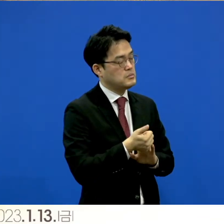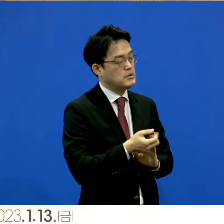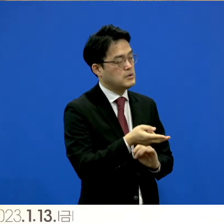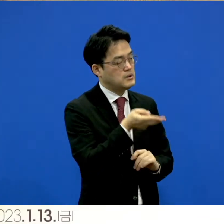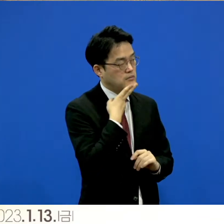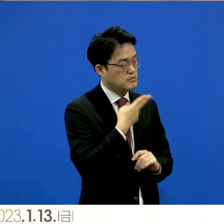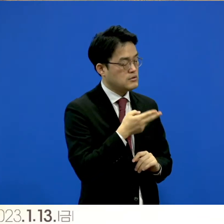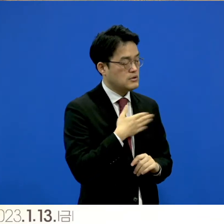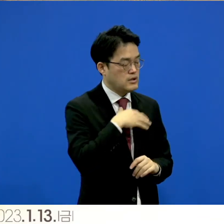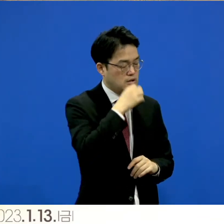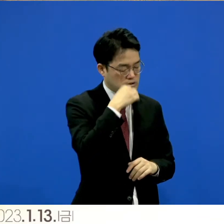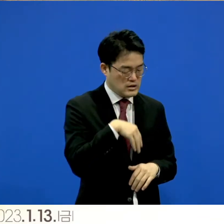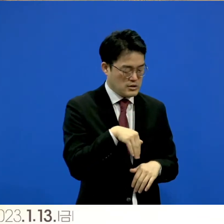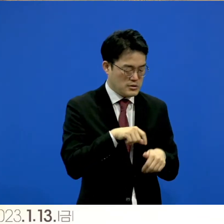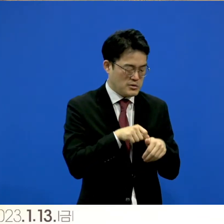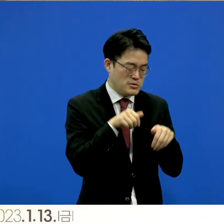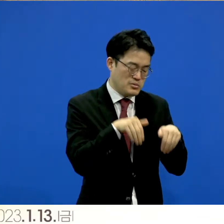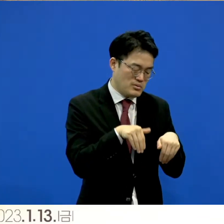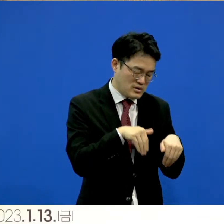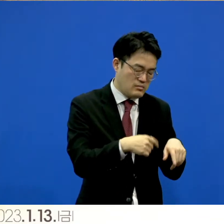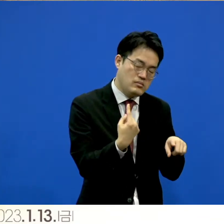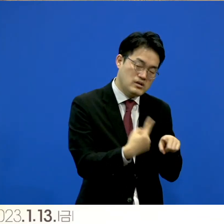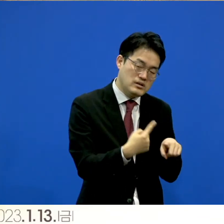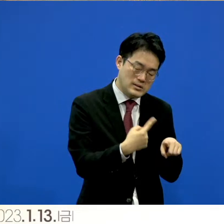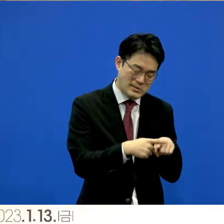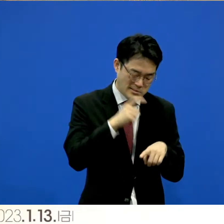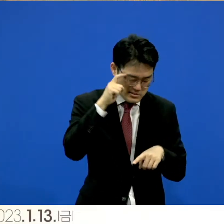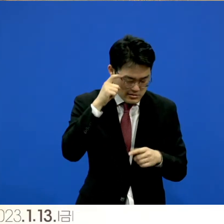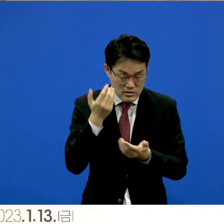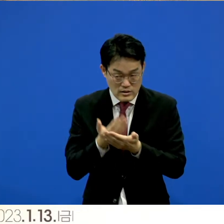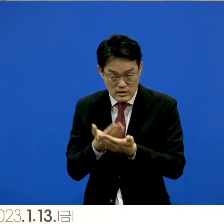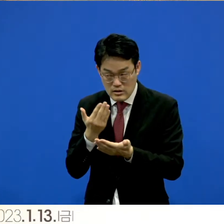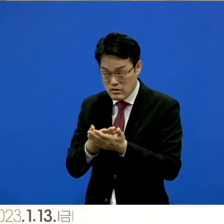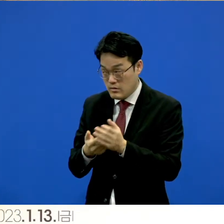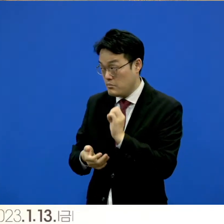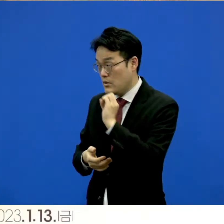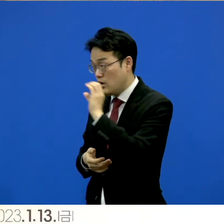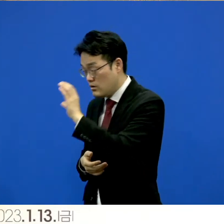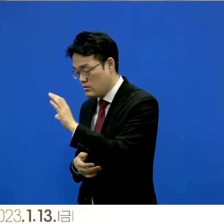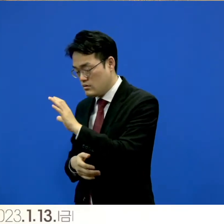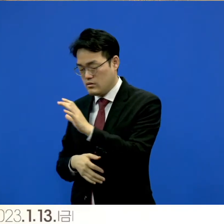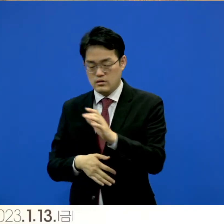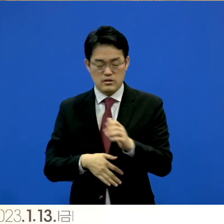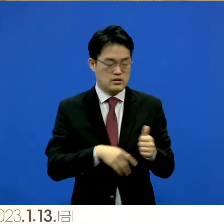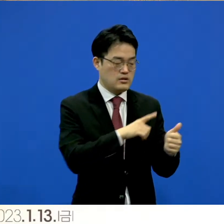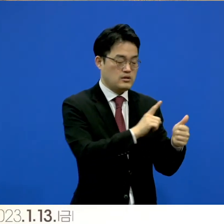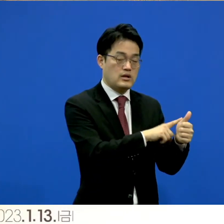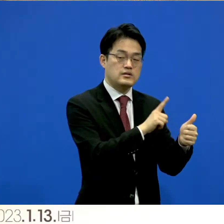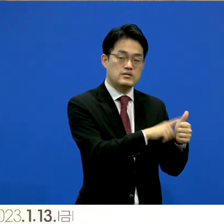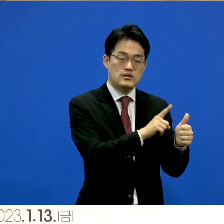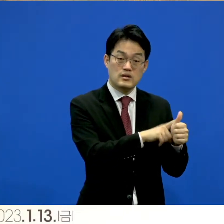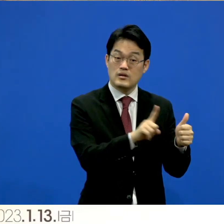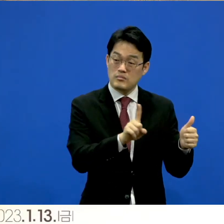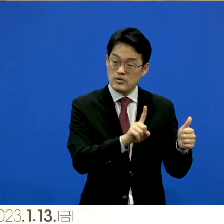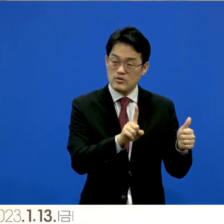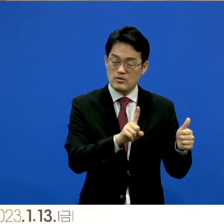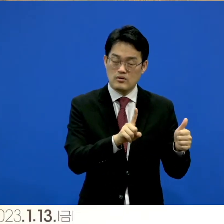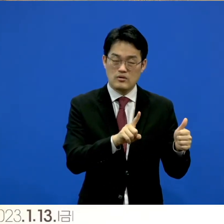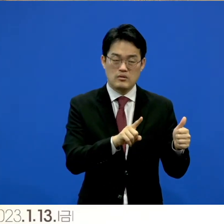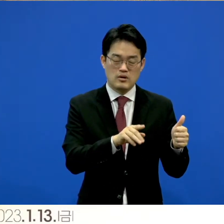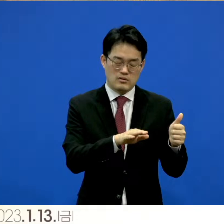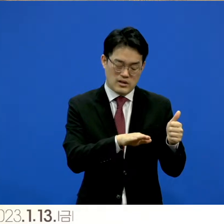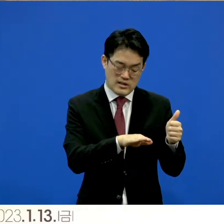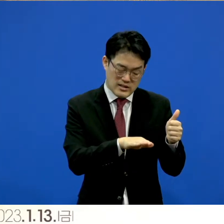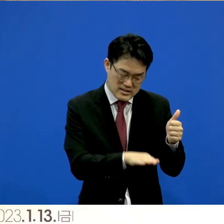품꾼의 하나로 여겨달라는 말에는 이 탕자의 낮은 자존감이 비추어집니다.